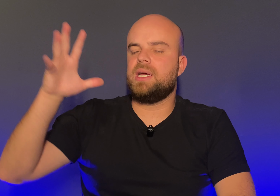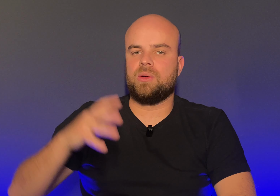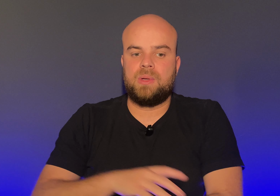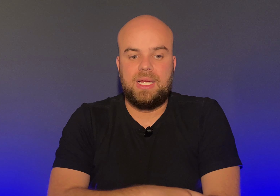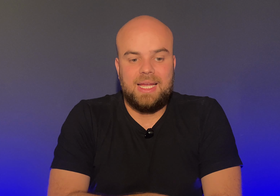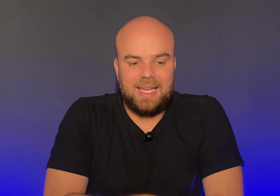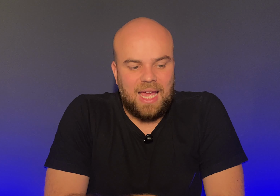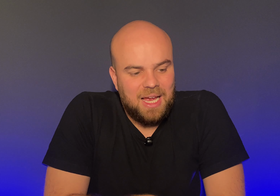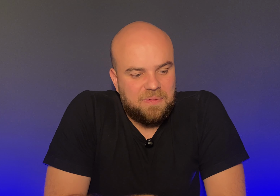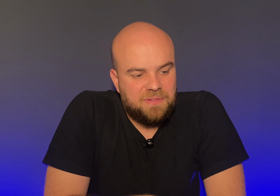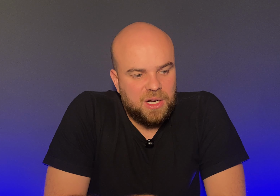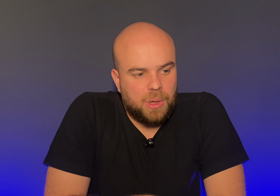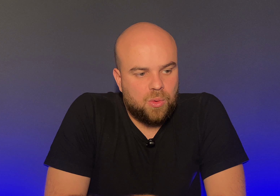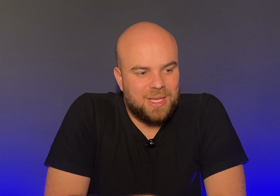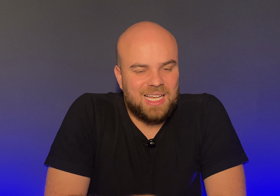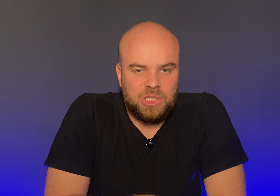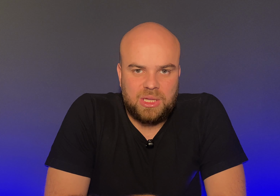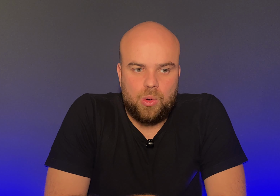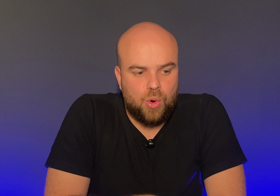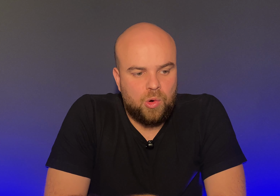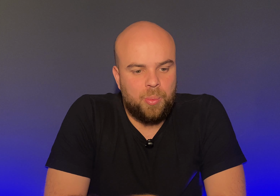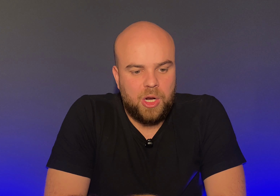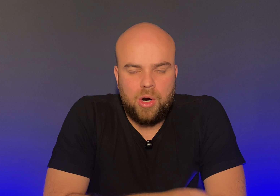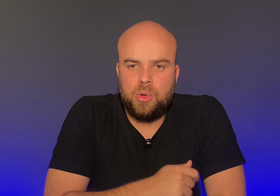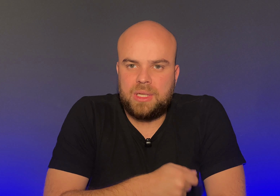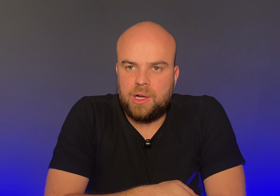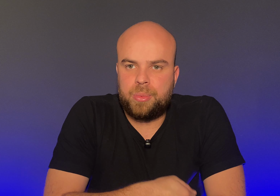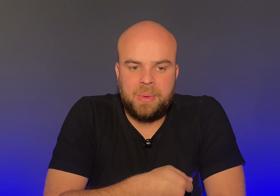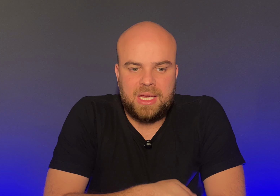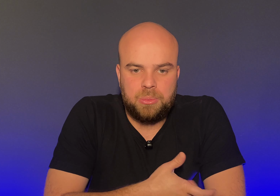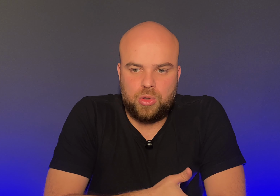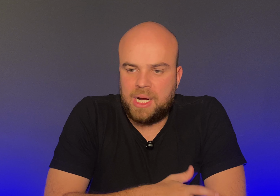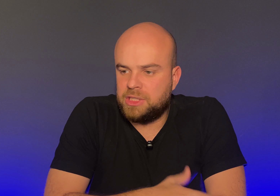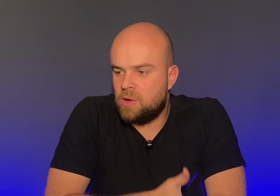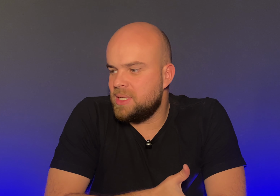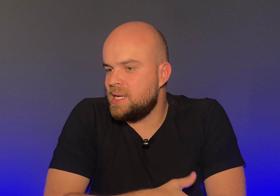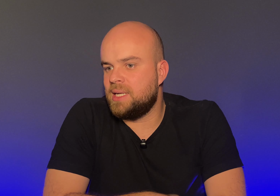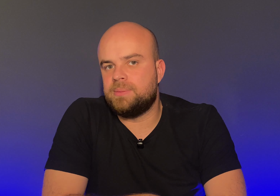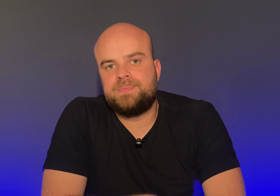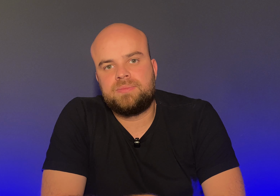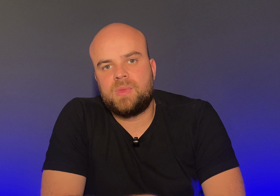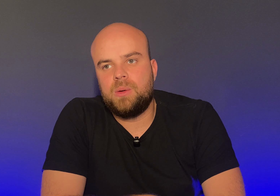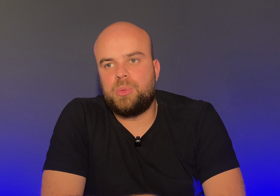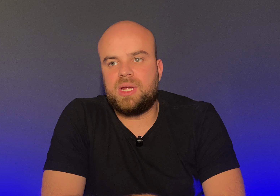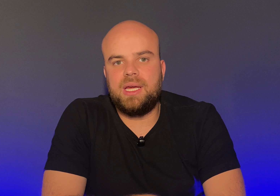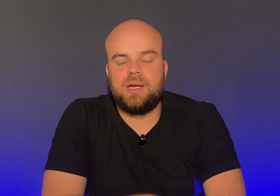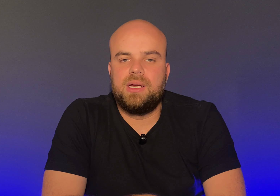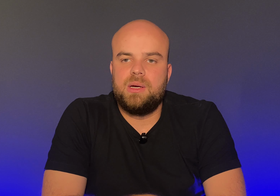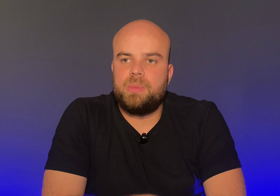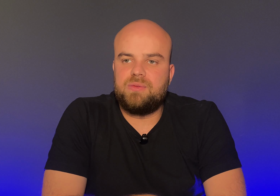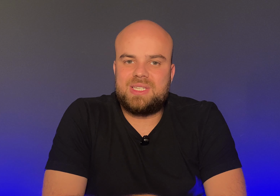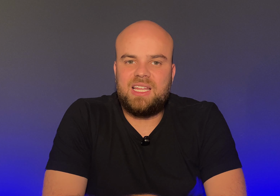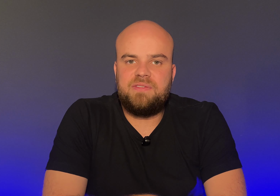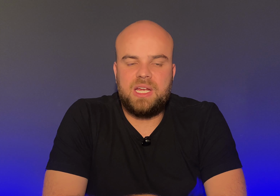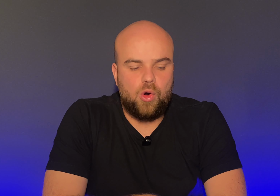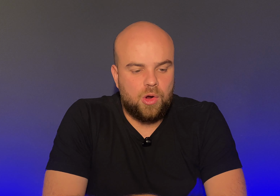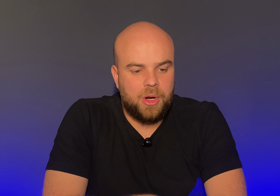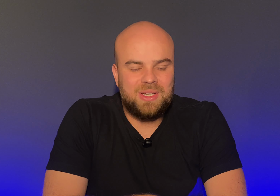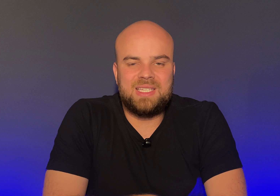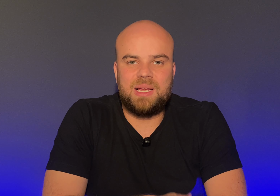modelo e quem afirma com exatidão Qual que é o melhor modelo para uma equipe jogar já começa errado porque para você definir qual que é o melhor